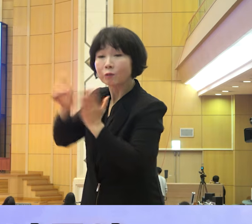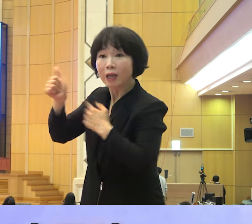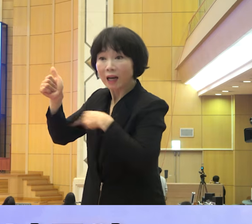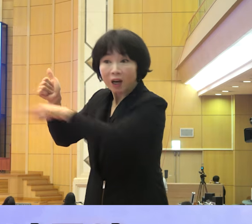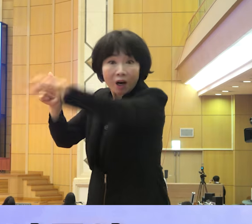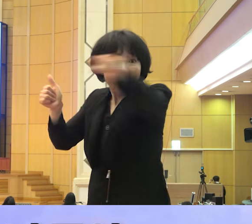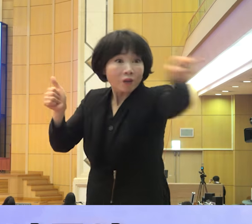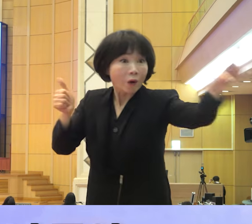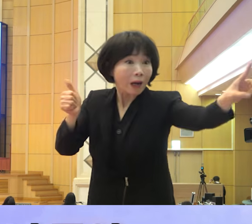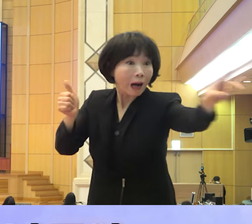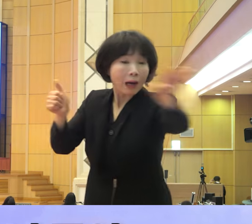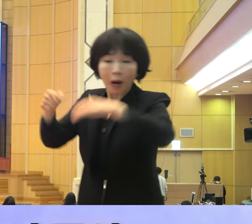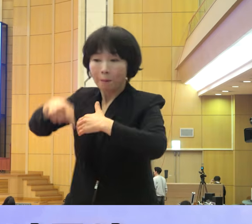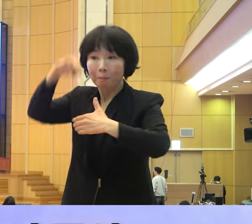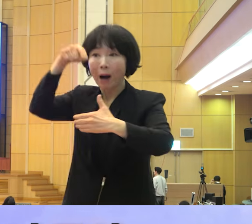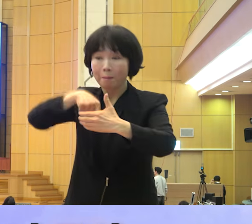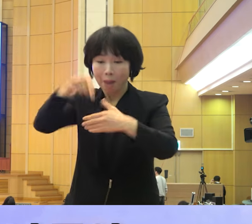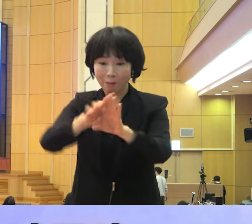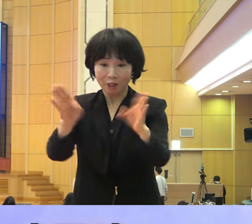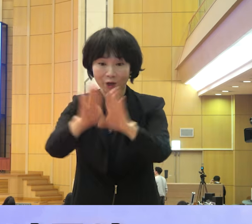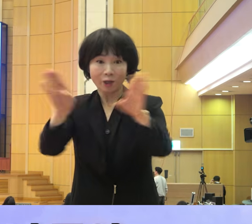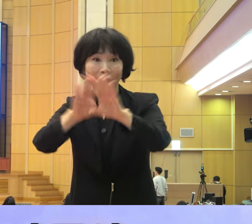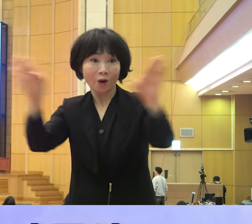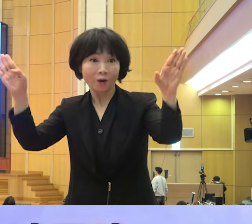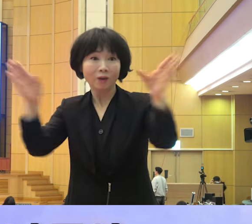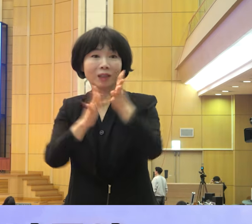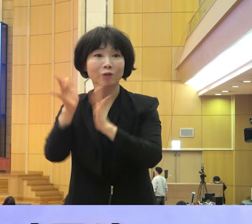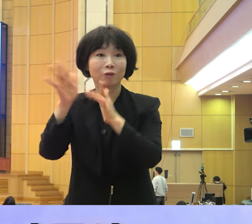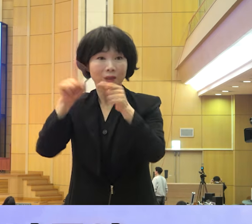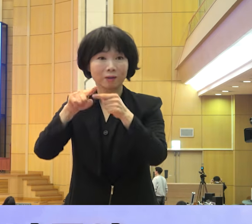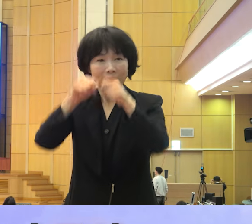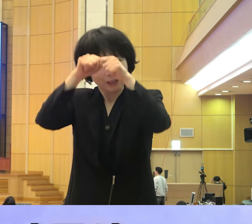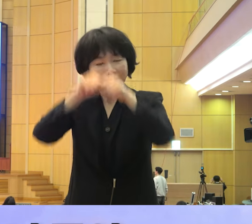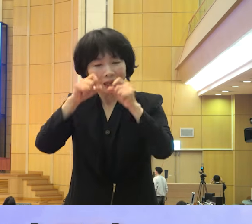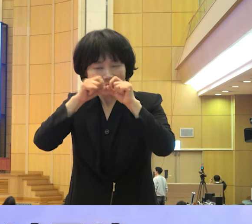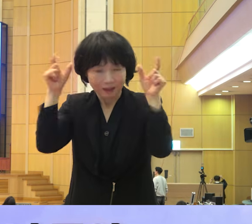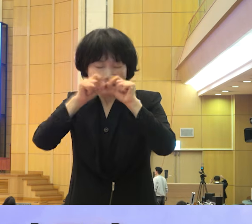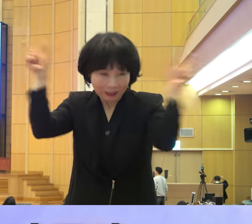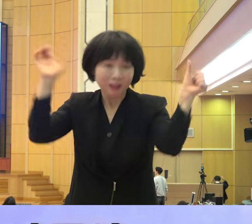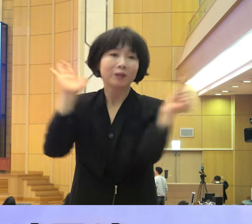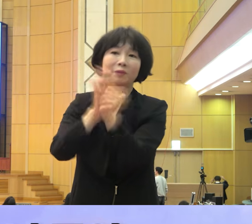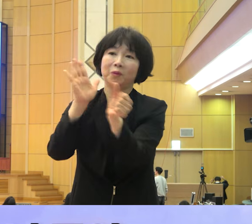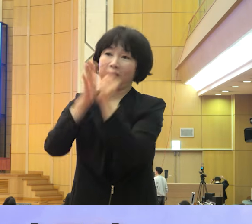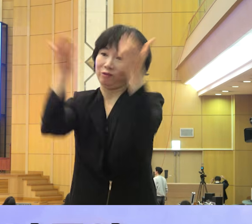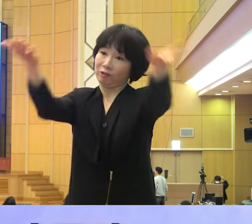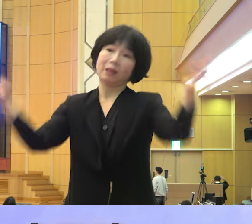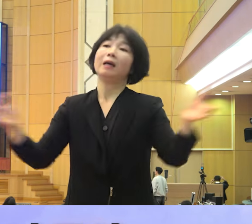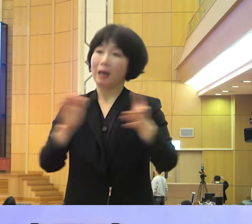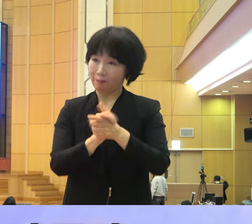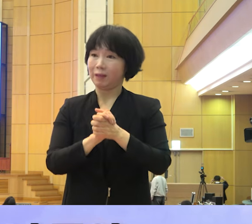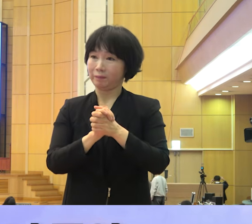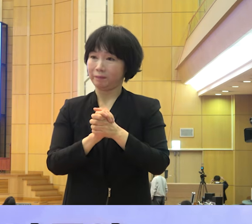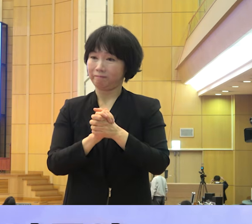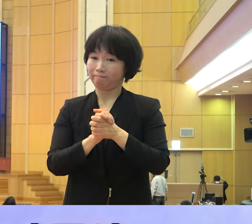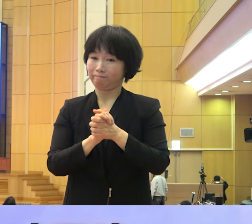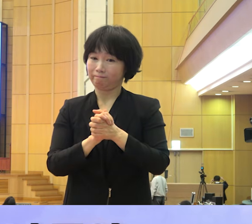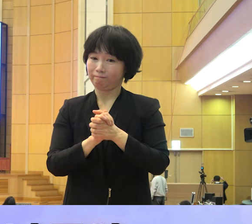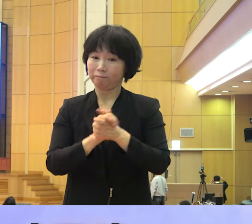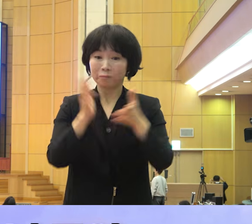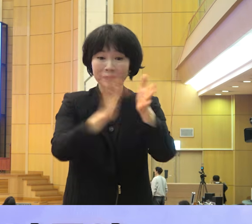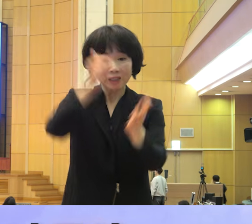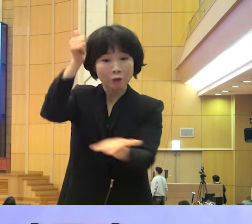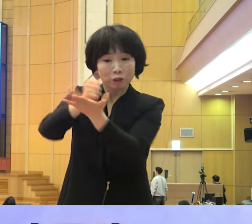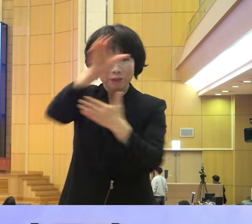깨닫고 나면 예수님에 대해서 아는 거예요. 하나님의 아들이라는 것, 그리스도라는 걸 아는 거예요. 그리고 그리스도가 십자가의 고난을